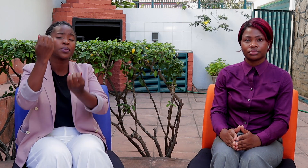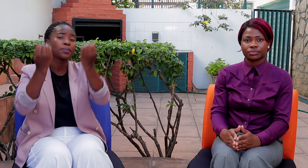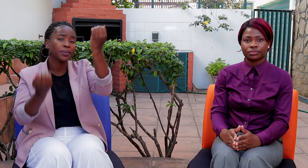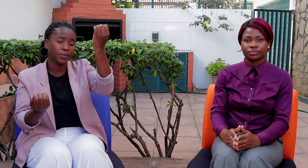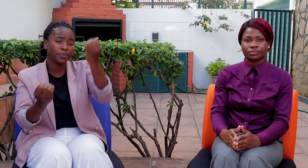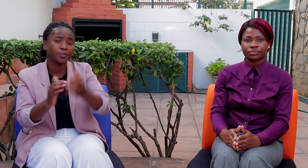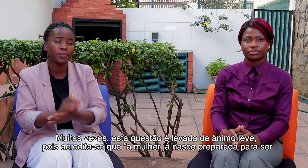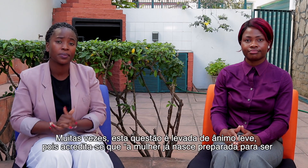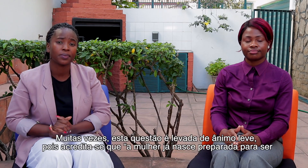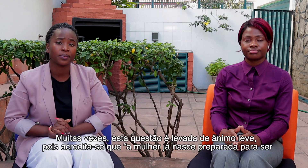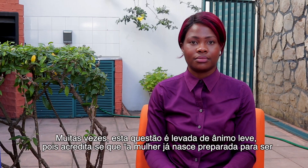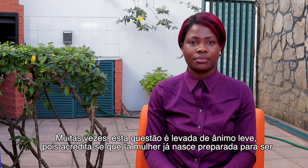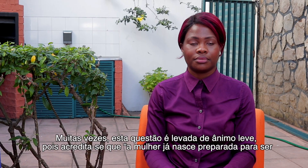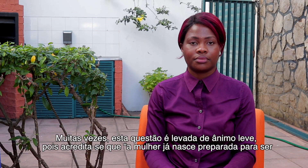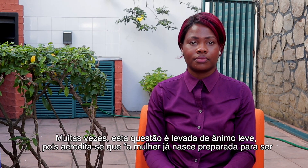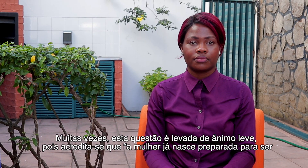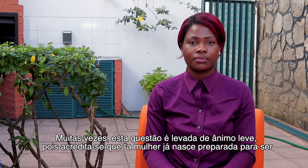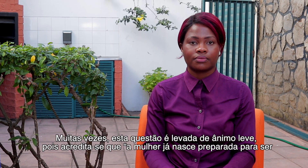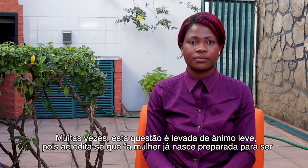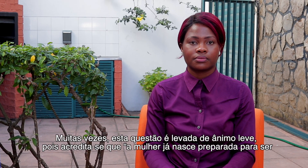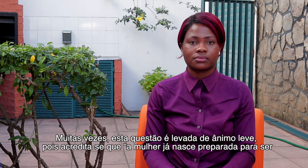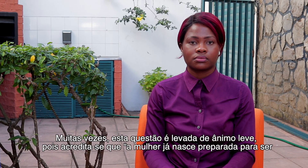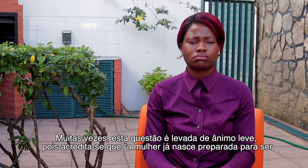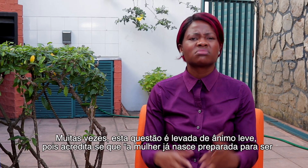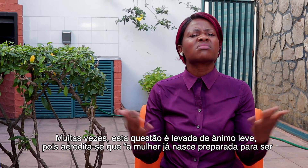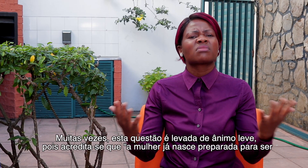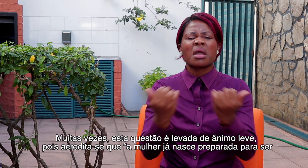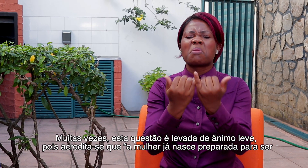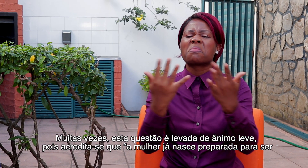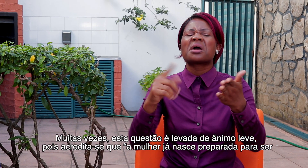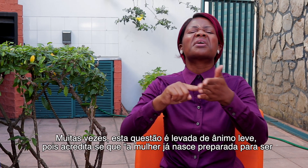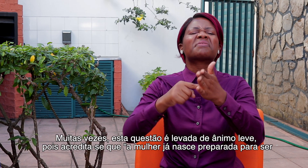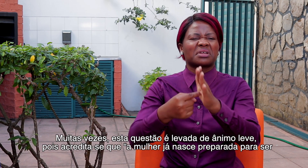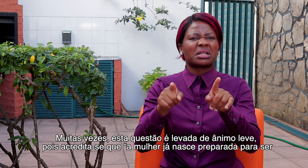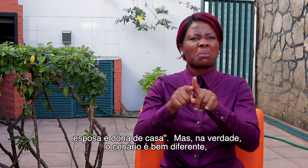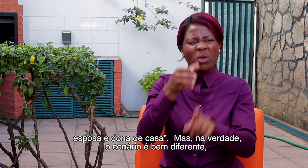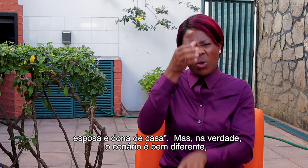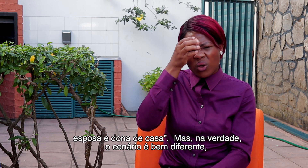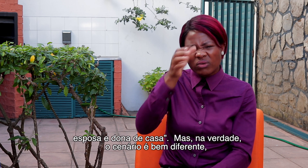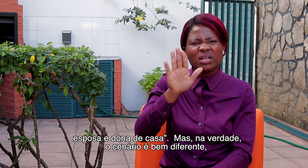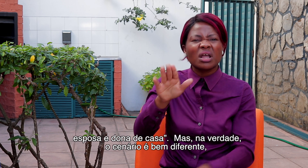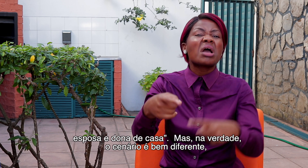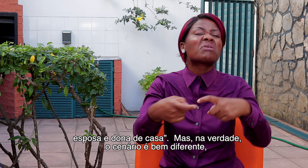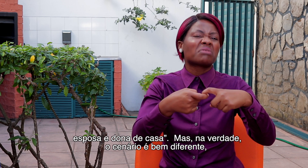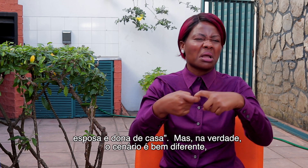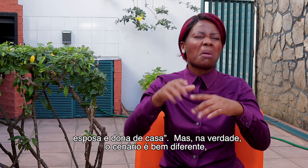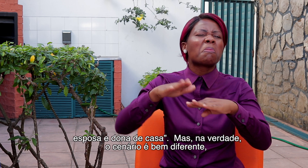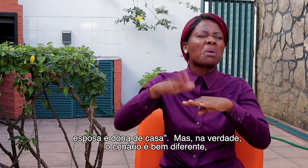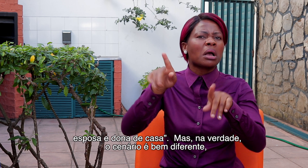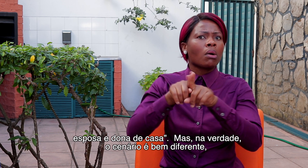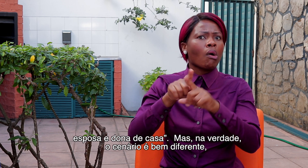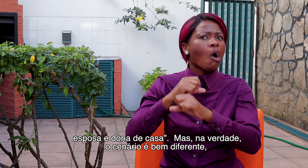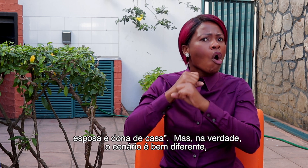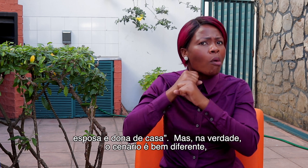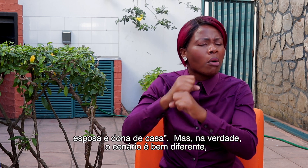Muitas vezes esta questão é levada de ânimo leve, pois acredita-se que a mulher já nasce preparada